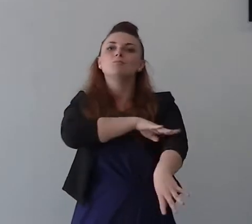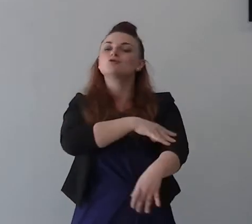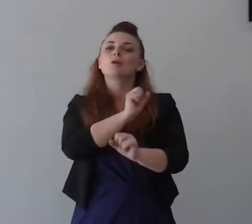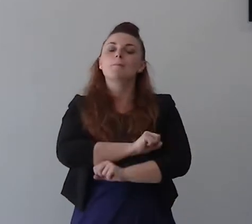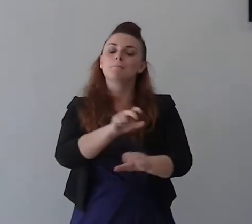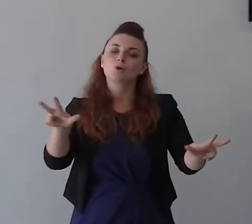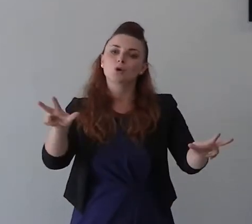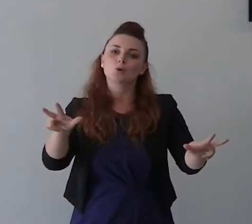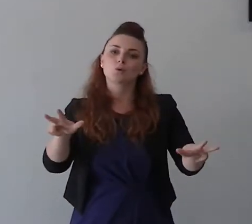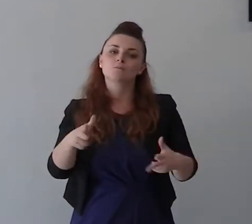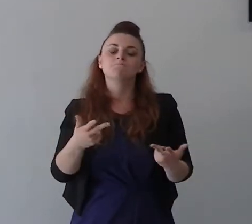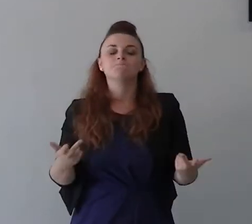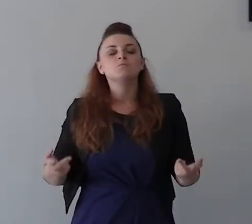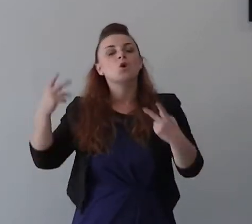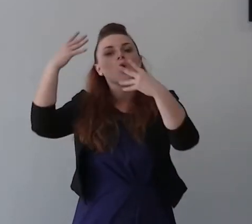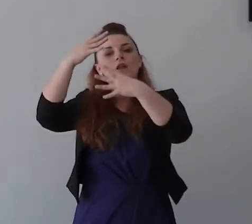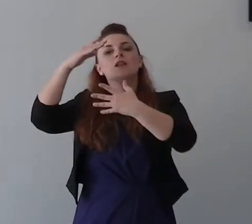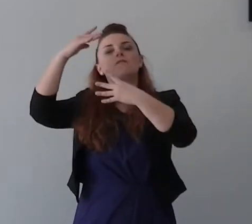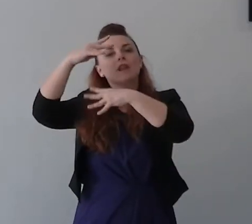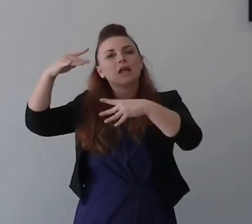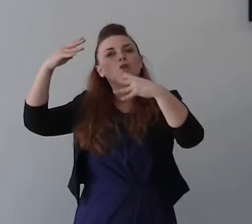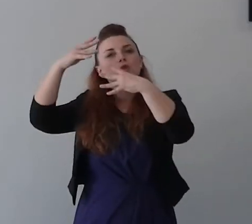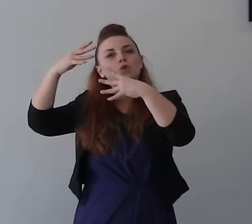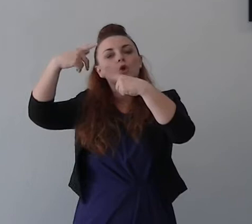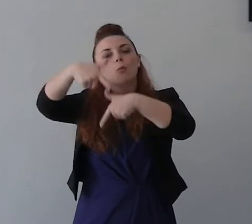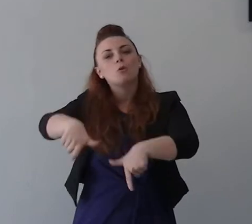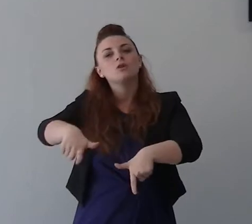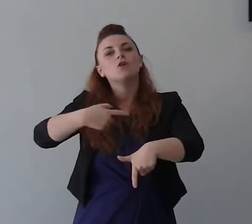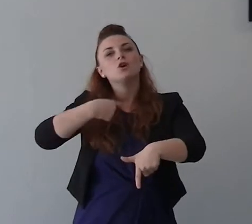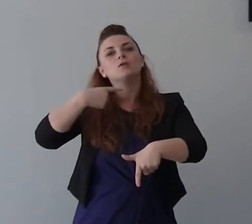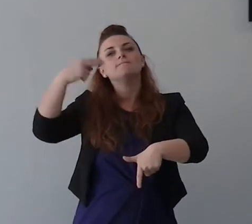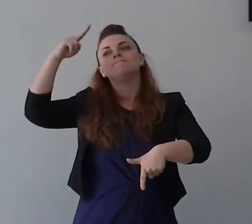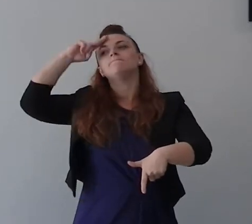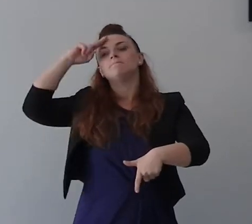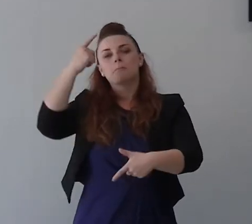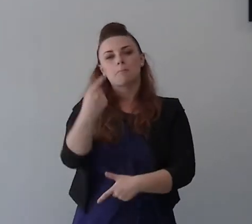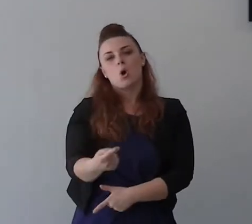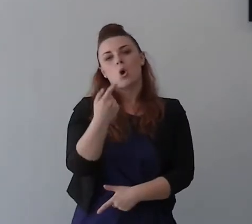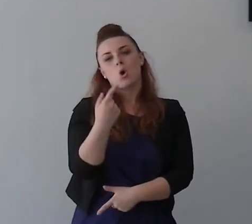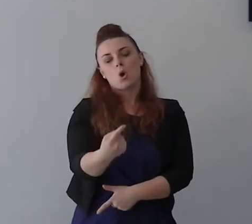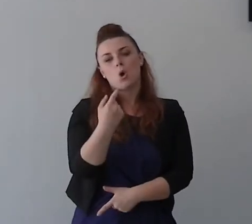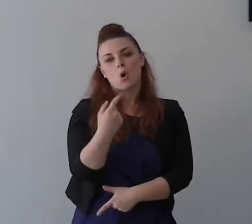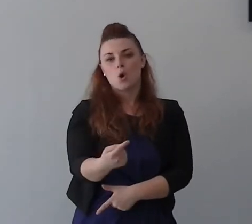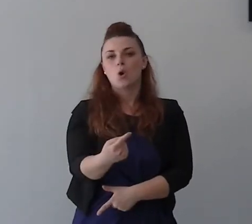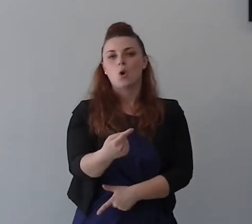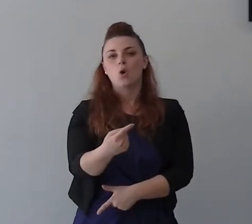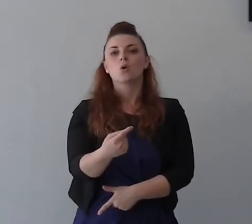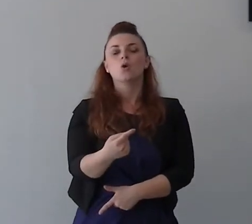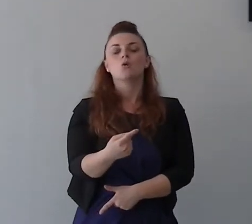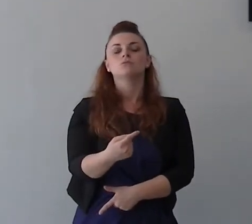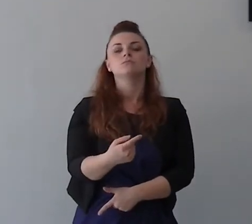Mi hanno fatto riflettere di quanto poco io mi ricordi durante il giorno di chi è